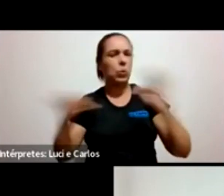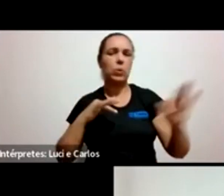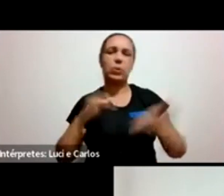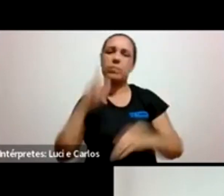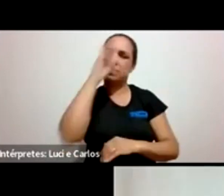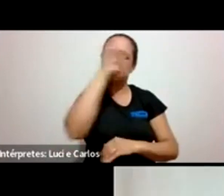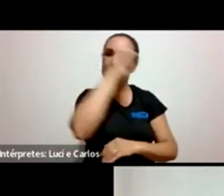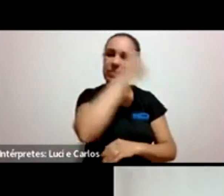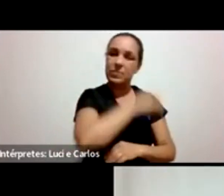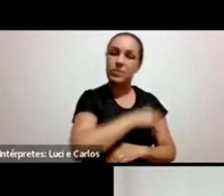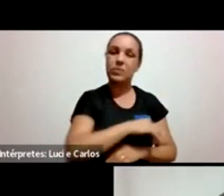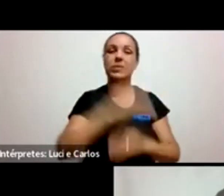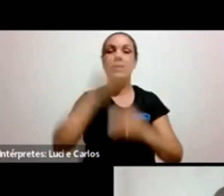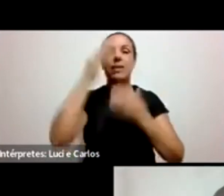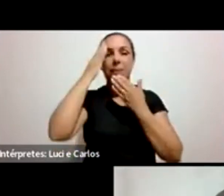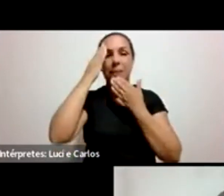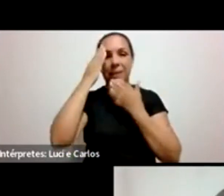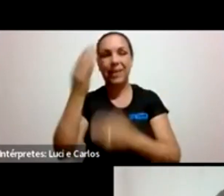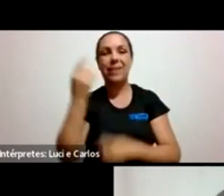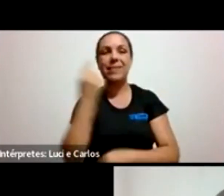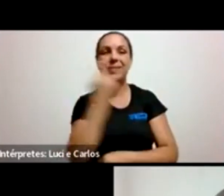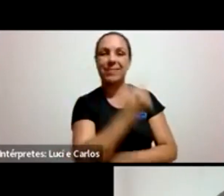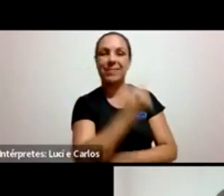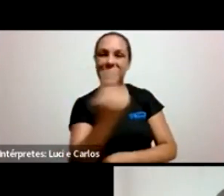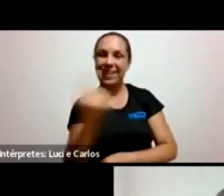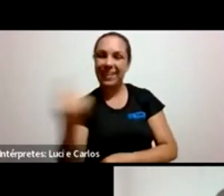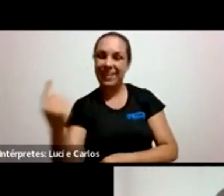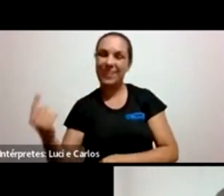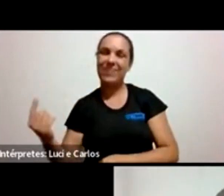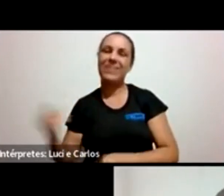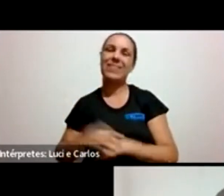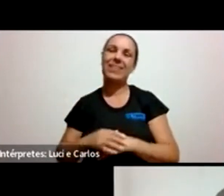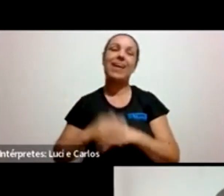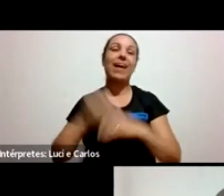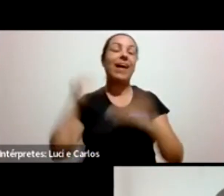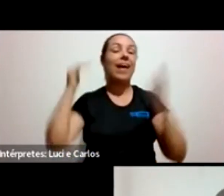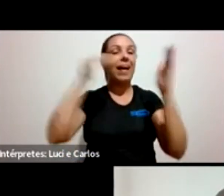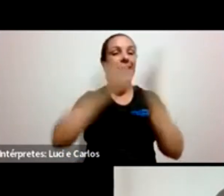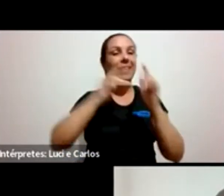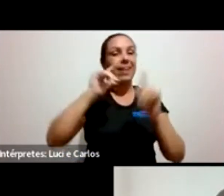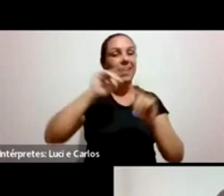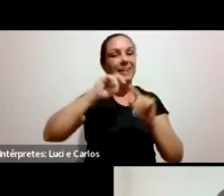live. Um beijo no coração de cada um. Foi muito bom estar aqui. Até a nossa próxima live, se Deus quiser.